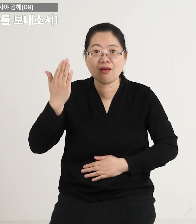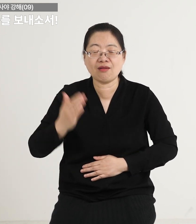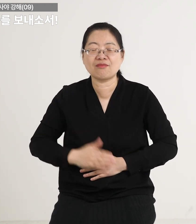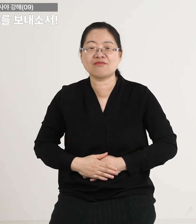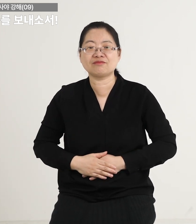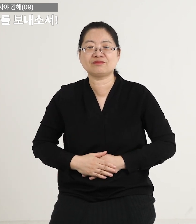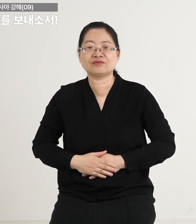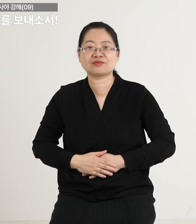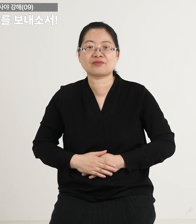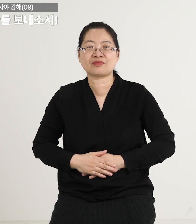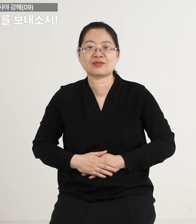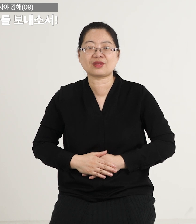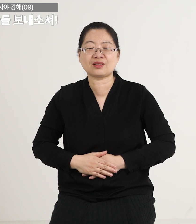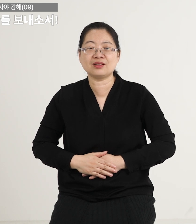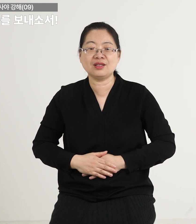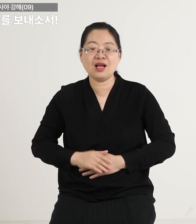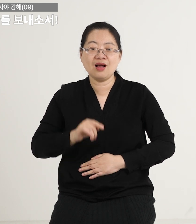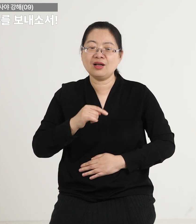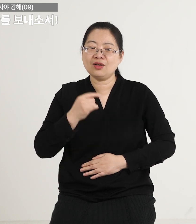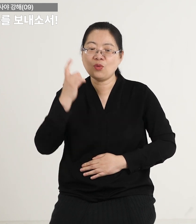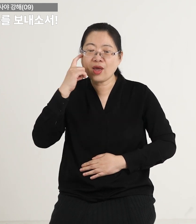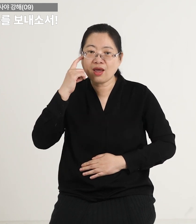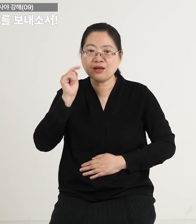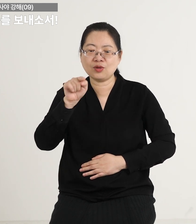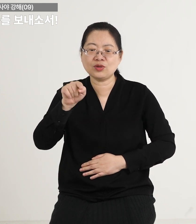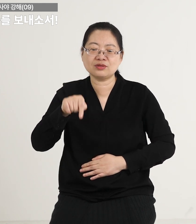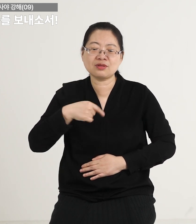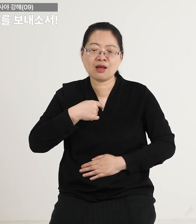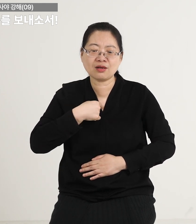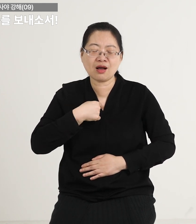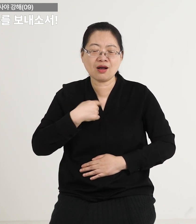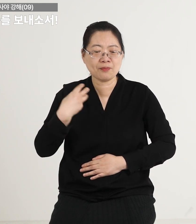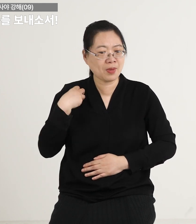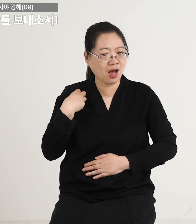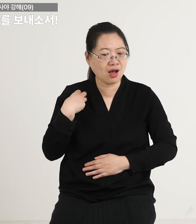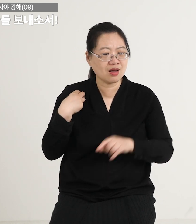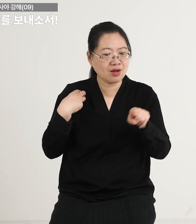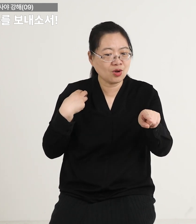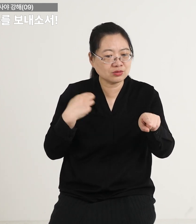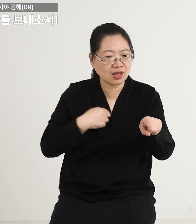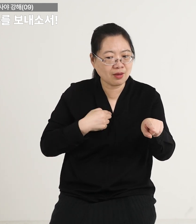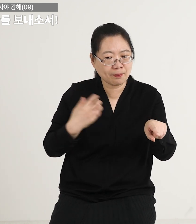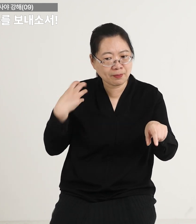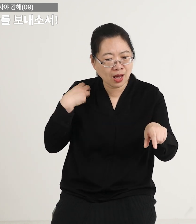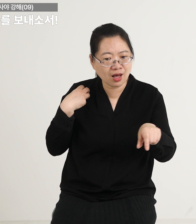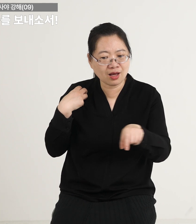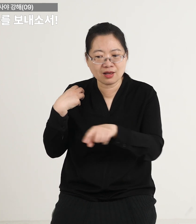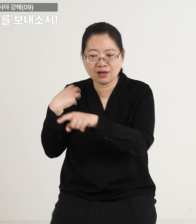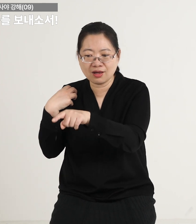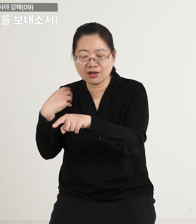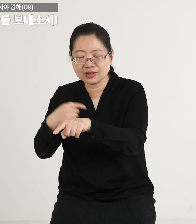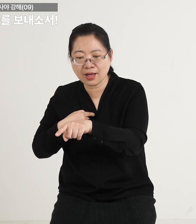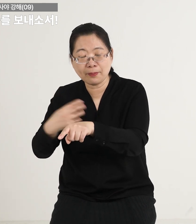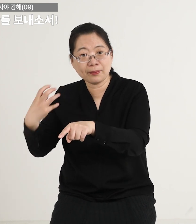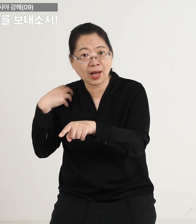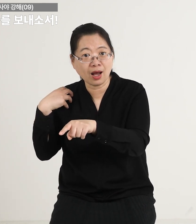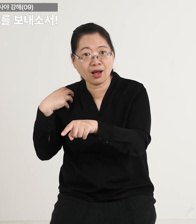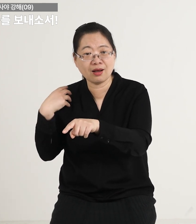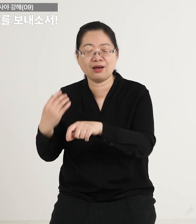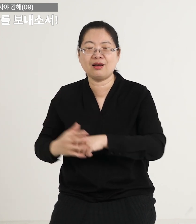이걸 이제 하구잡이라 그러죠. 이것도 내가 해야 될 것 같고 저것도 내가 책임져야 될 것 같고, 그러다